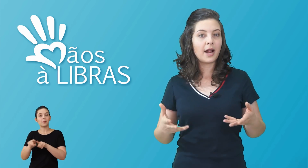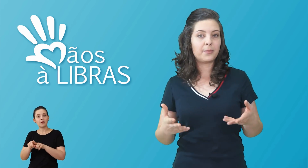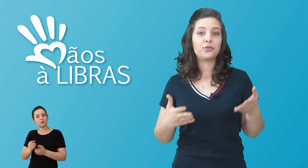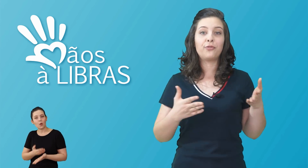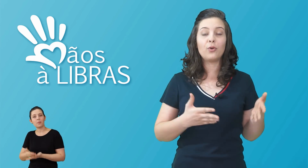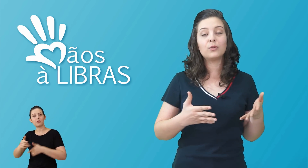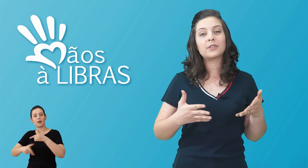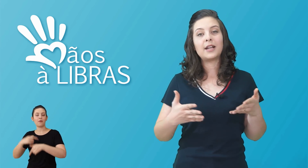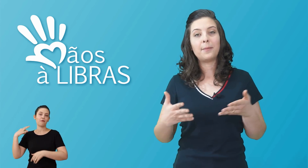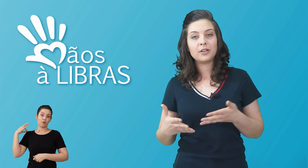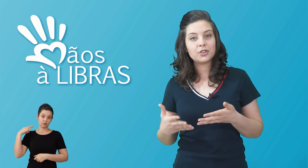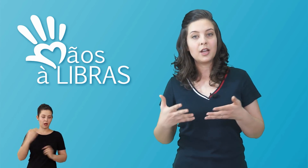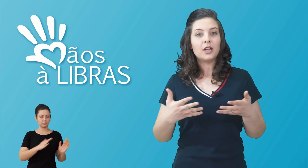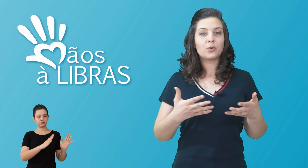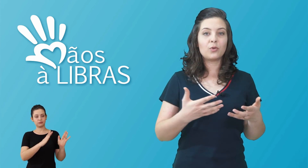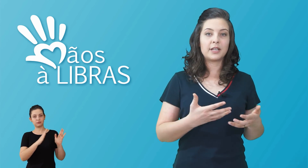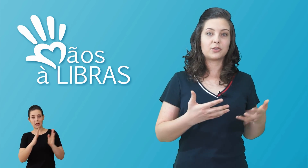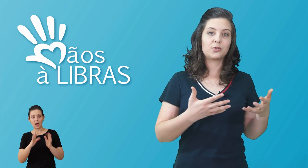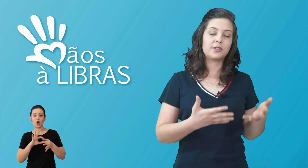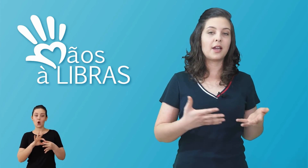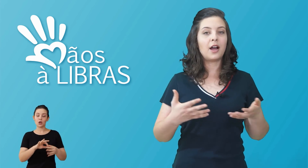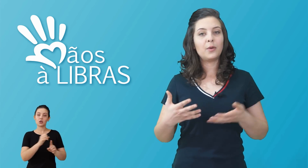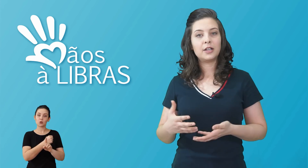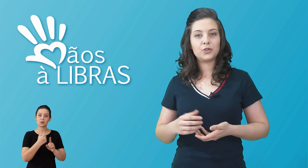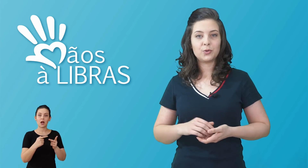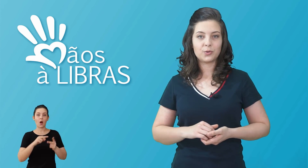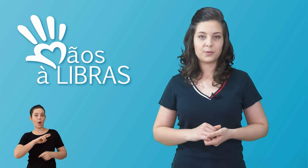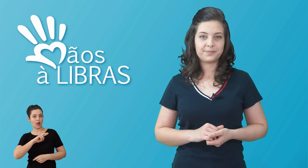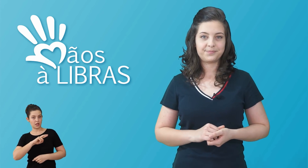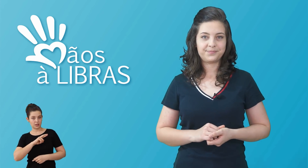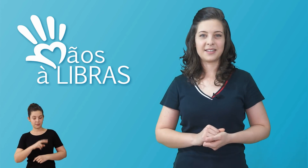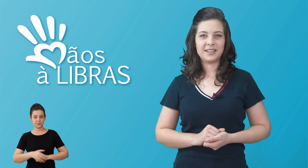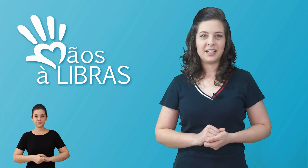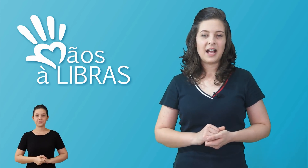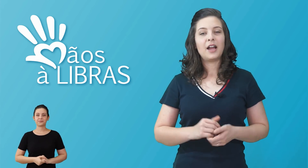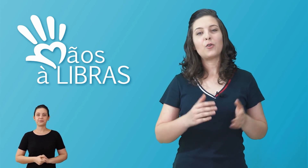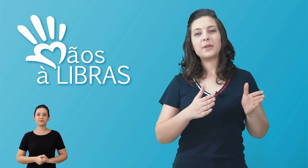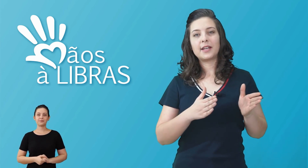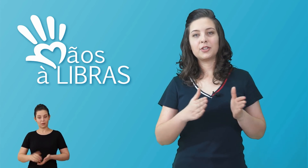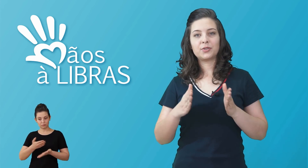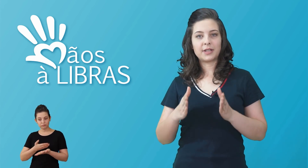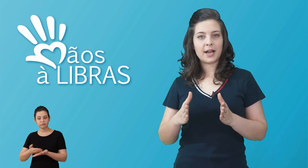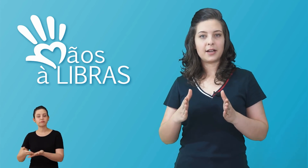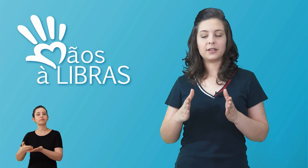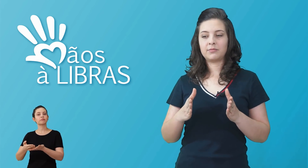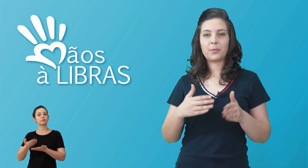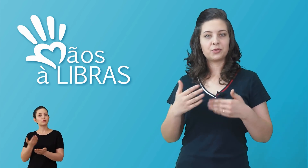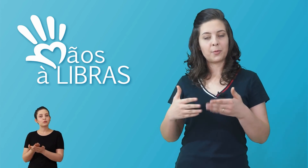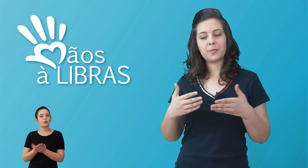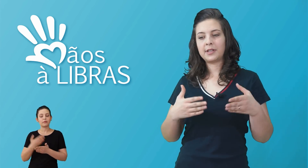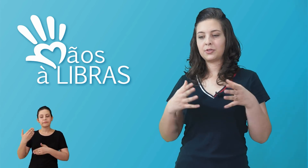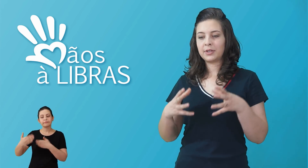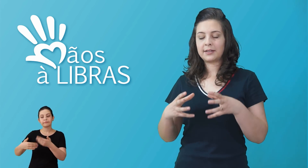como intérprete, voluntariamente no contexto social e religioso. Aí eu comecei a estudar,